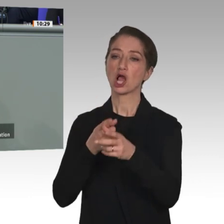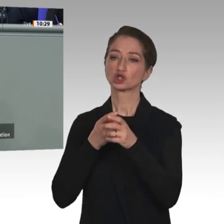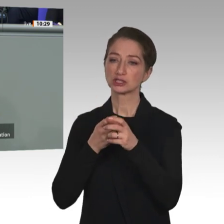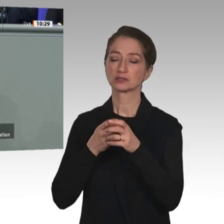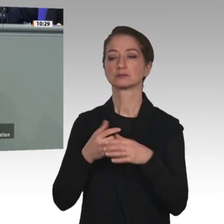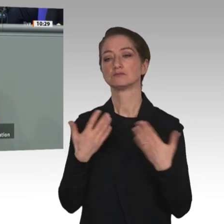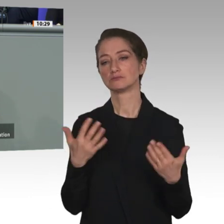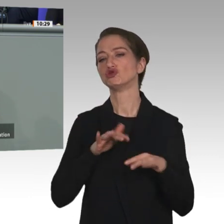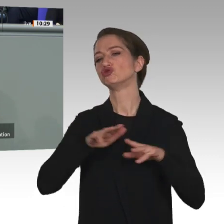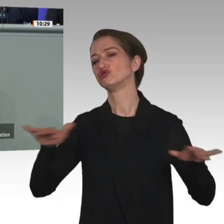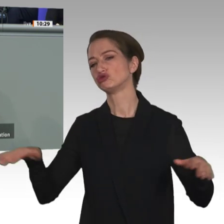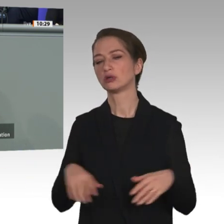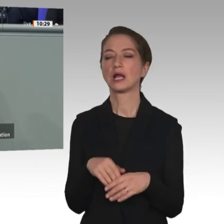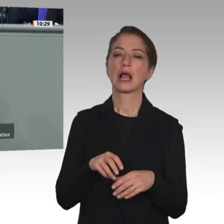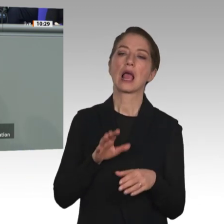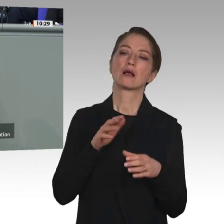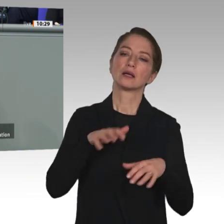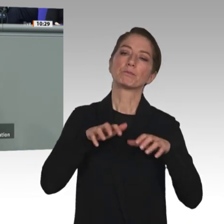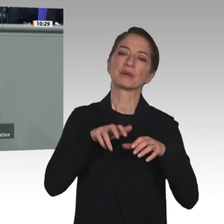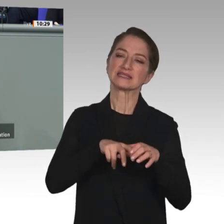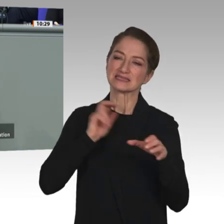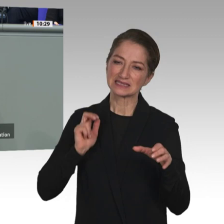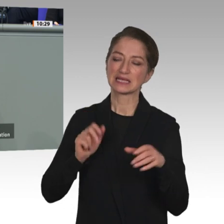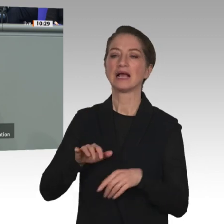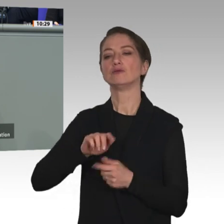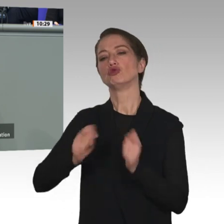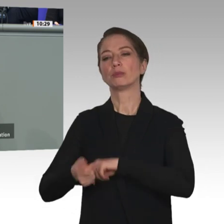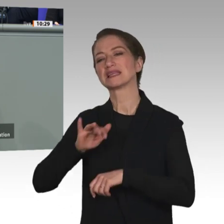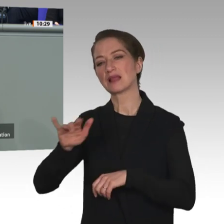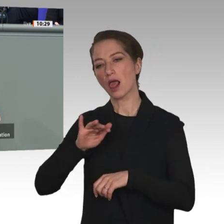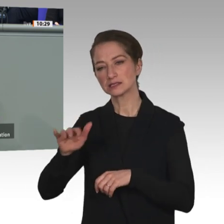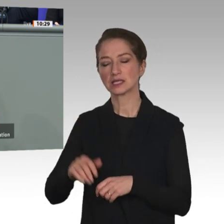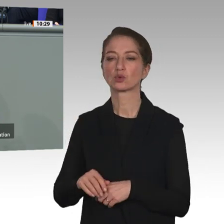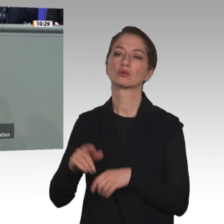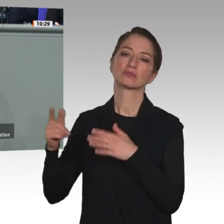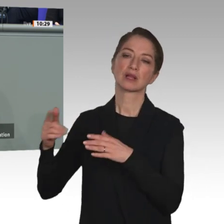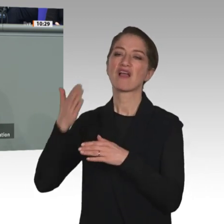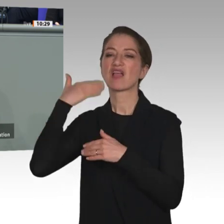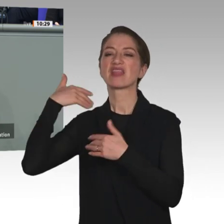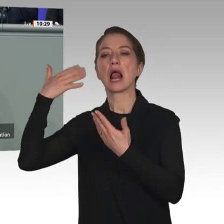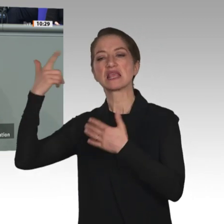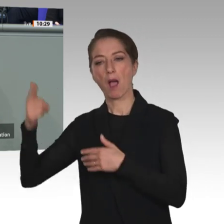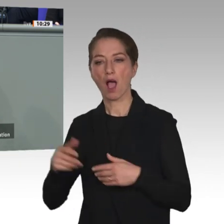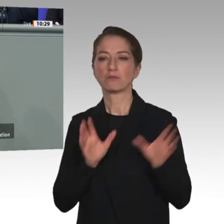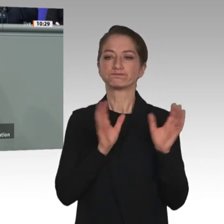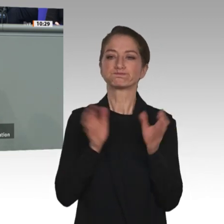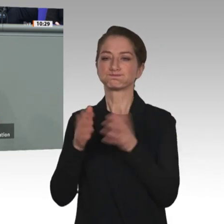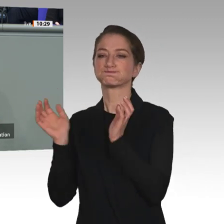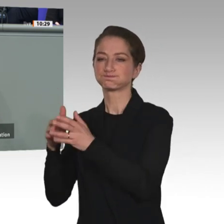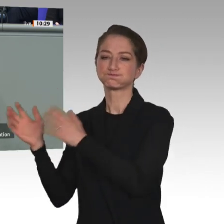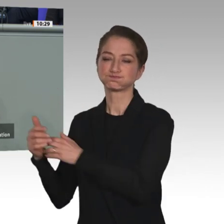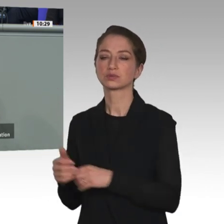Brexit über die Digitalisierung bis zum meteorologischen Klima auf höchster Ebene beraten, dann gehört auch